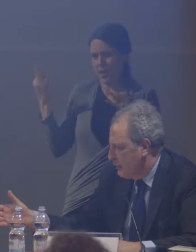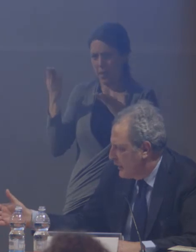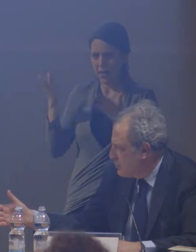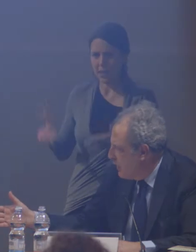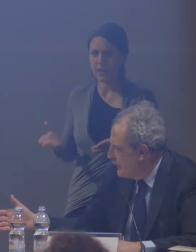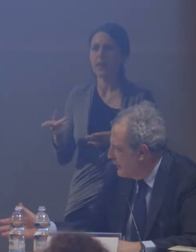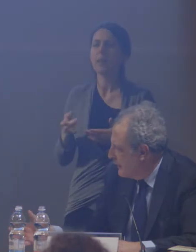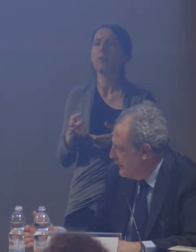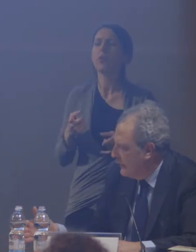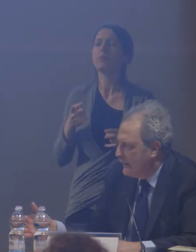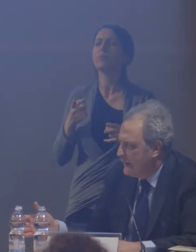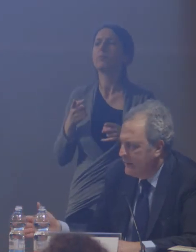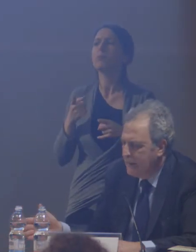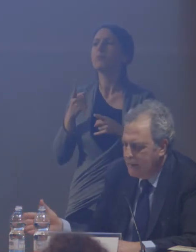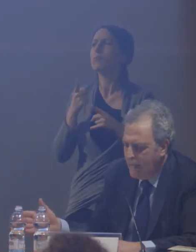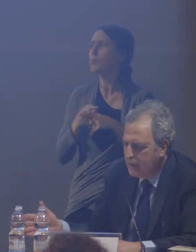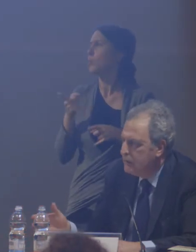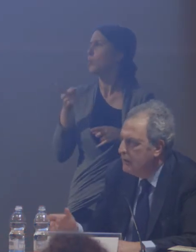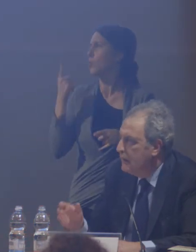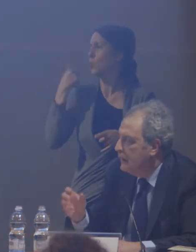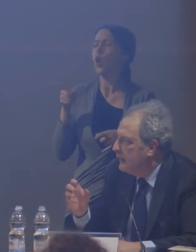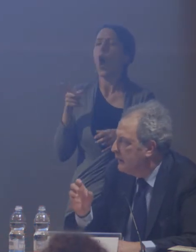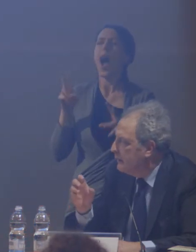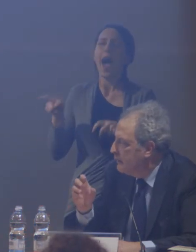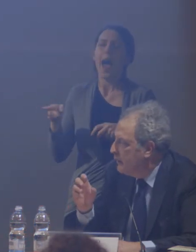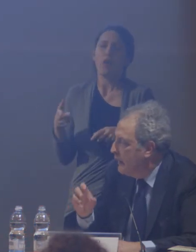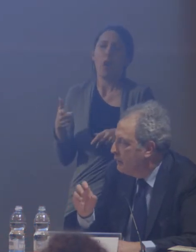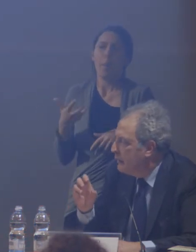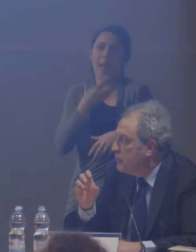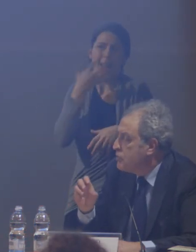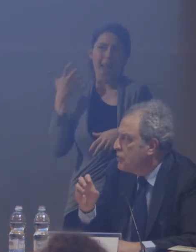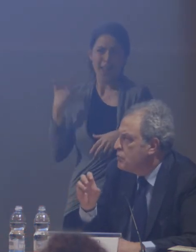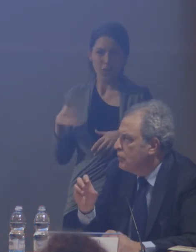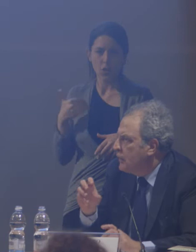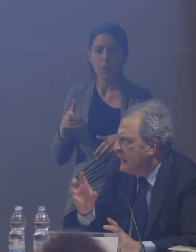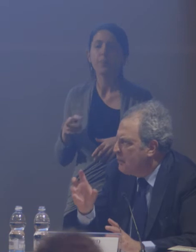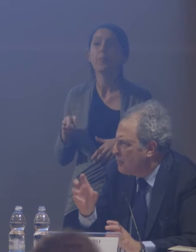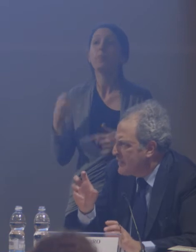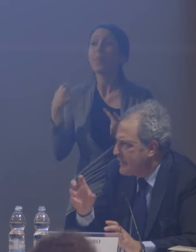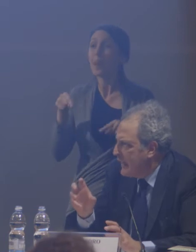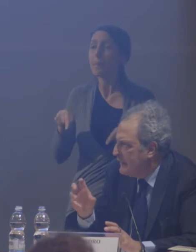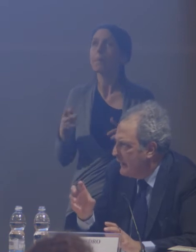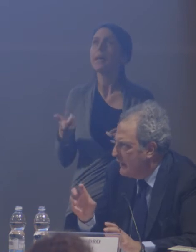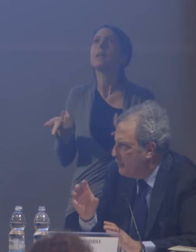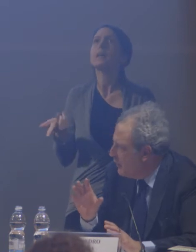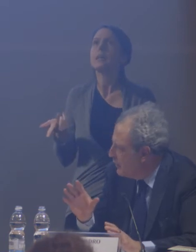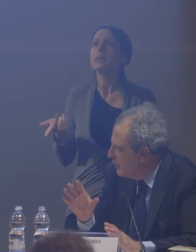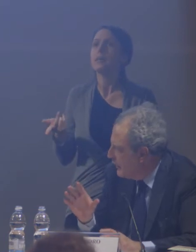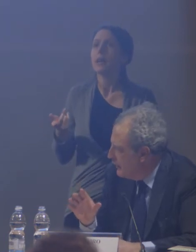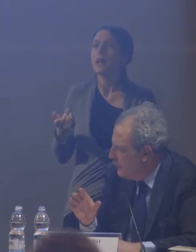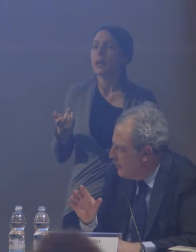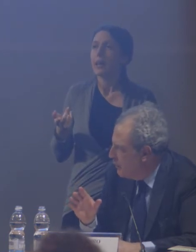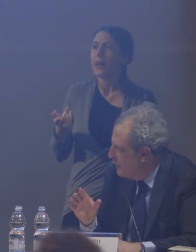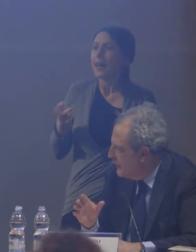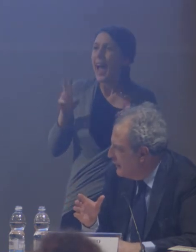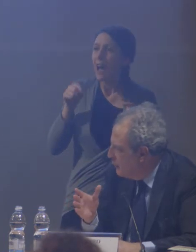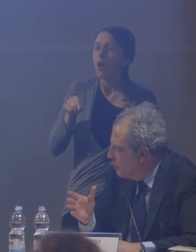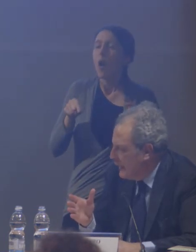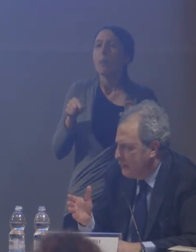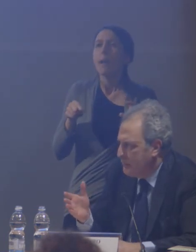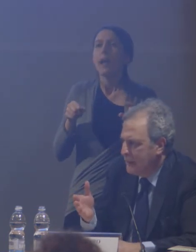perché è un tema che so anche che le è caro, è una questione su cui non è che abbiamo una strada, l'abbiamo ancora, come